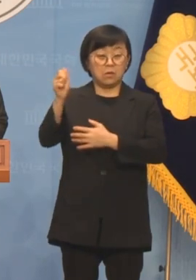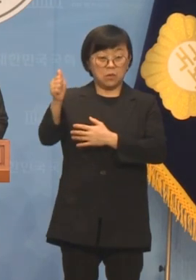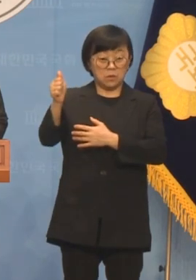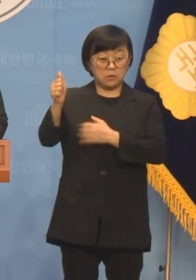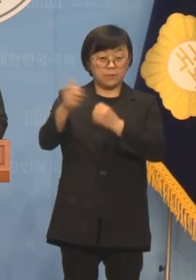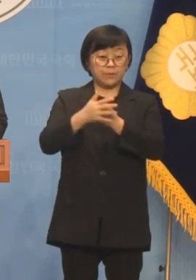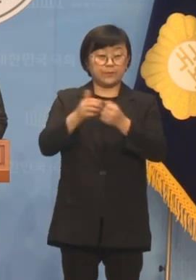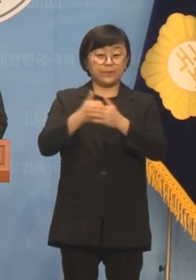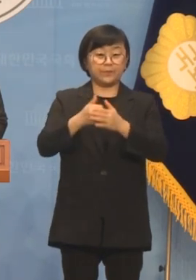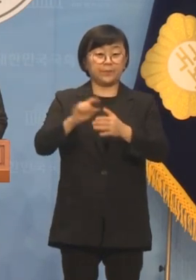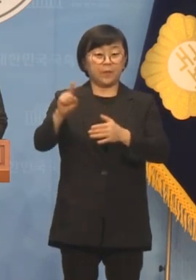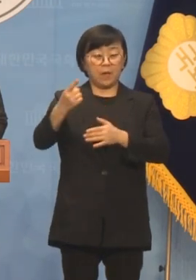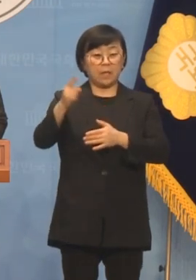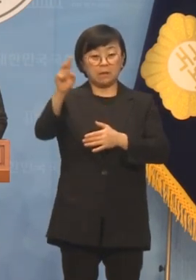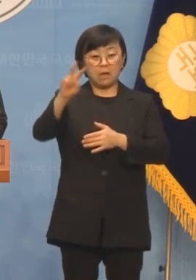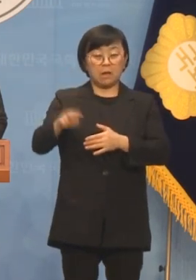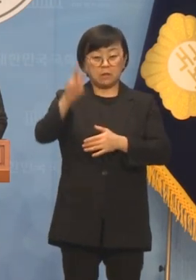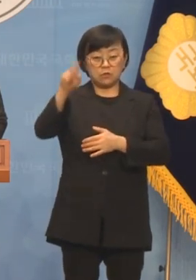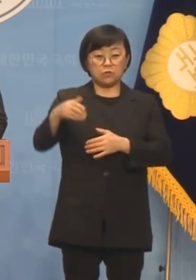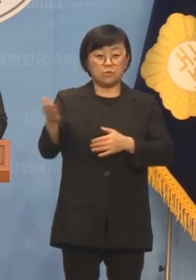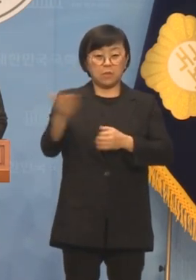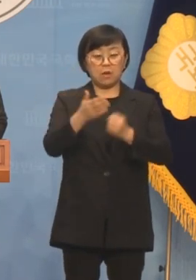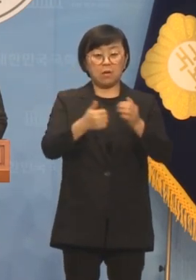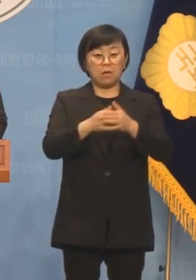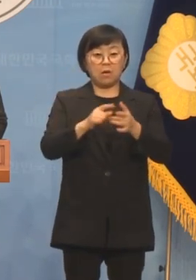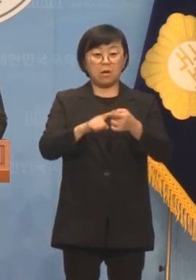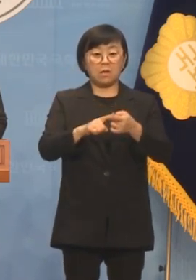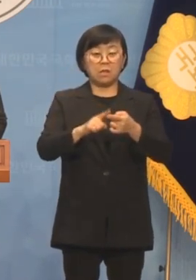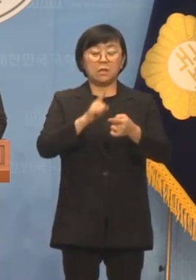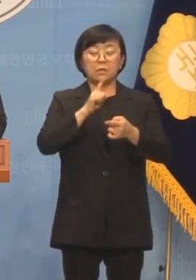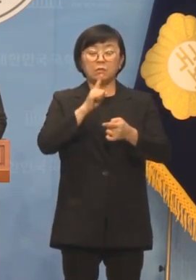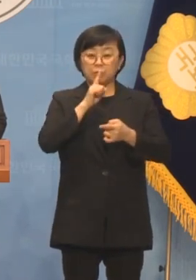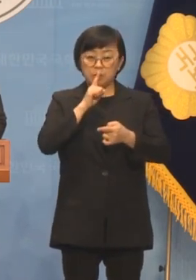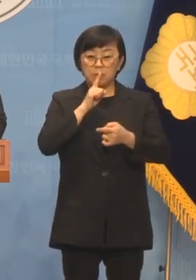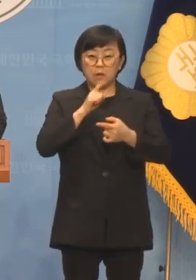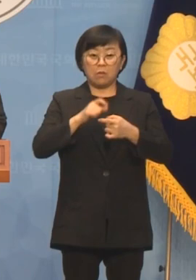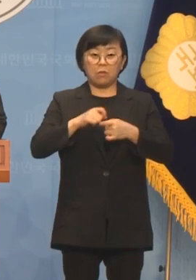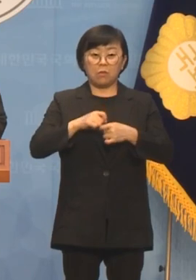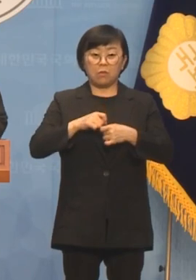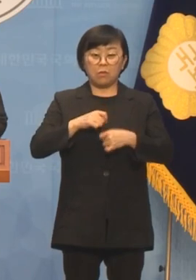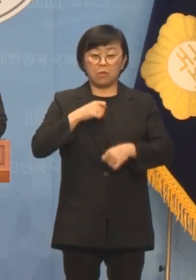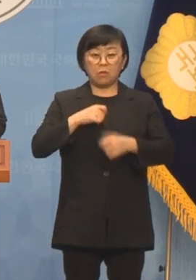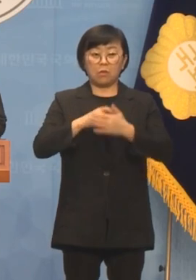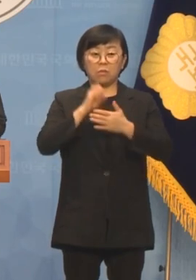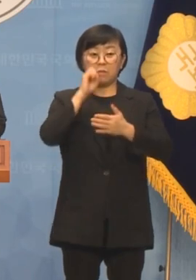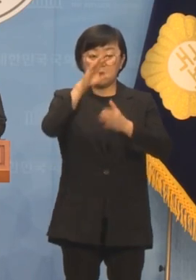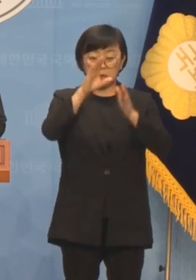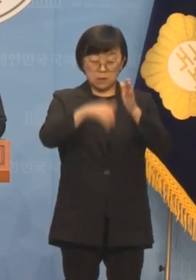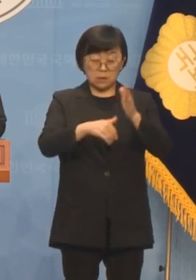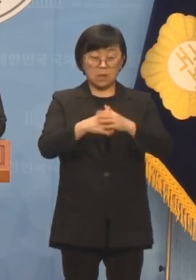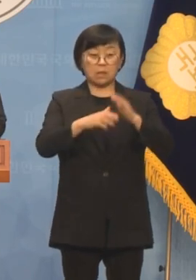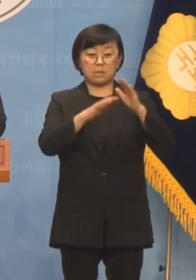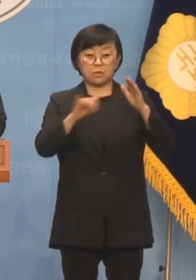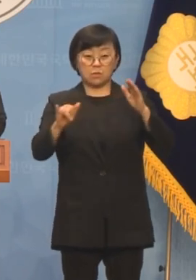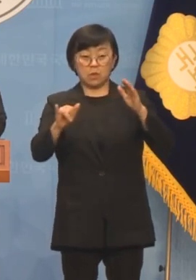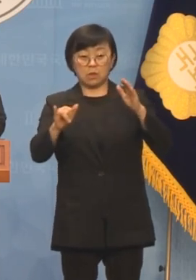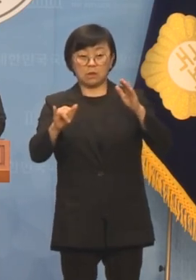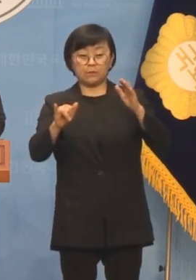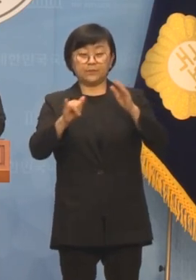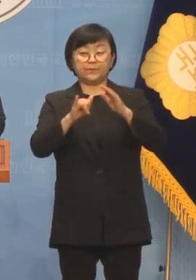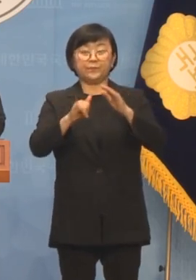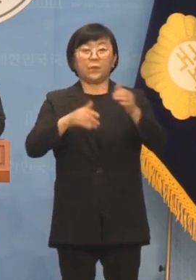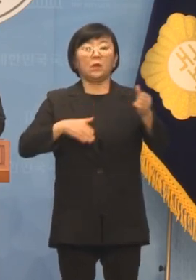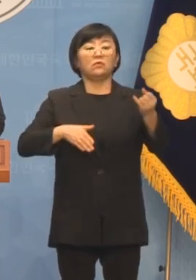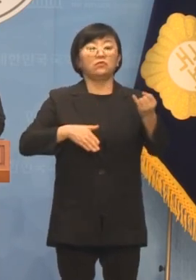겨우 $100를 주며 아무에게도 비해 사실을 말하지 말 것과 말할 경우